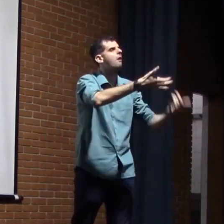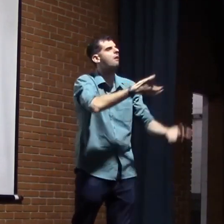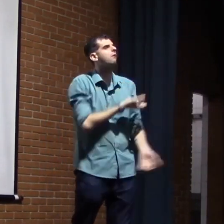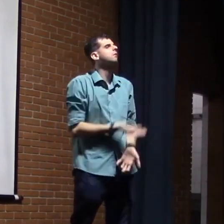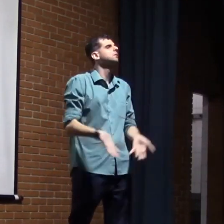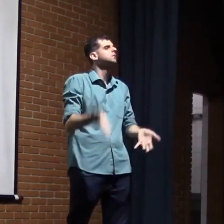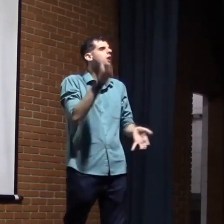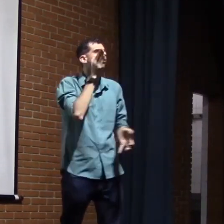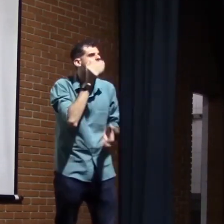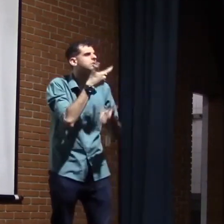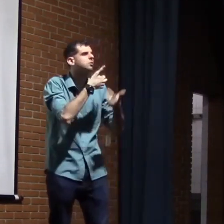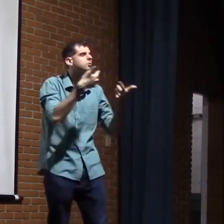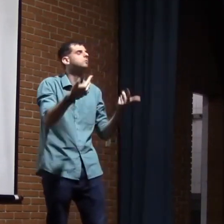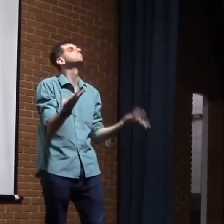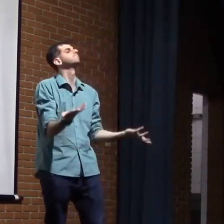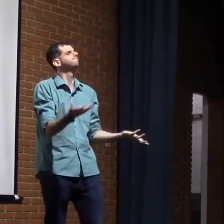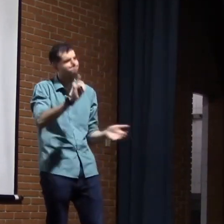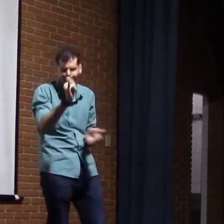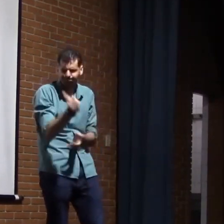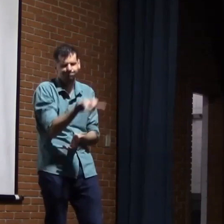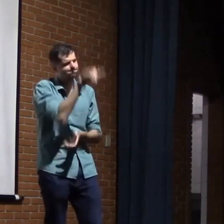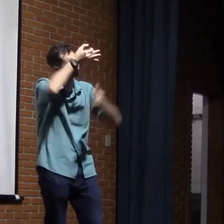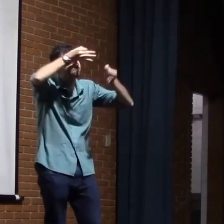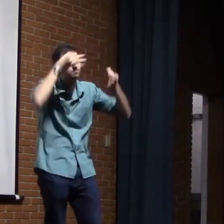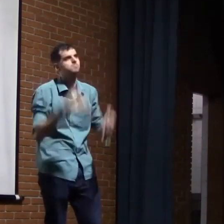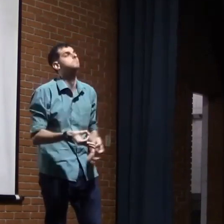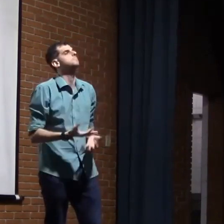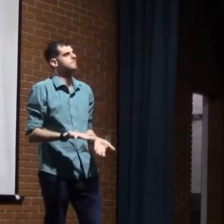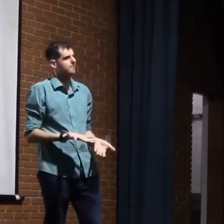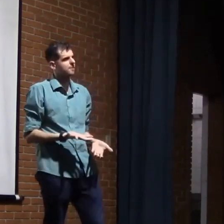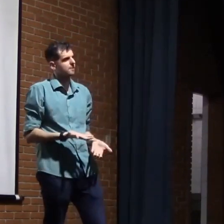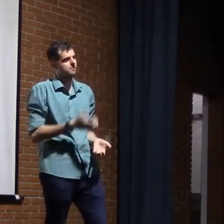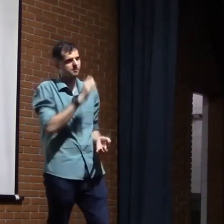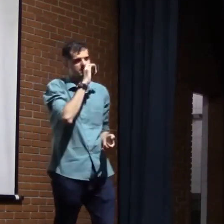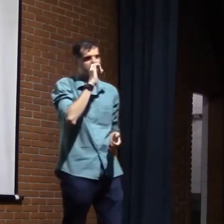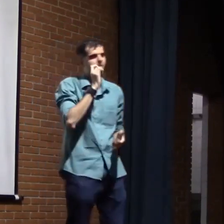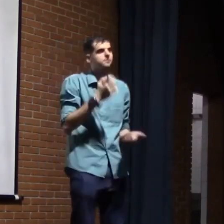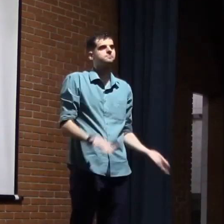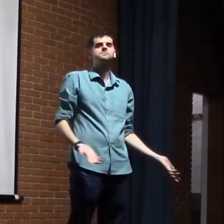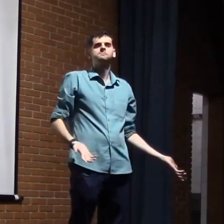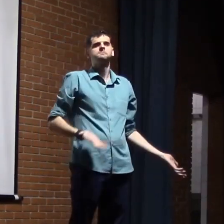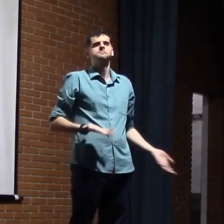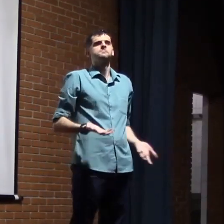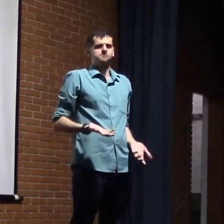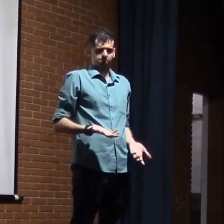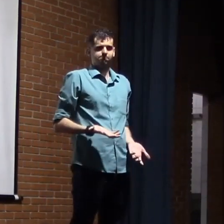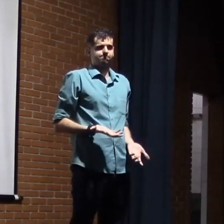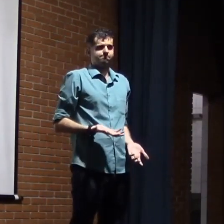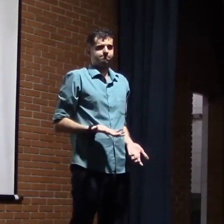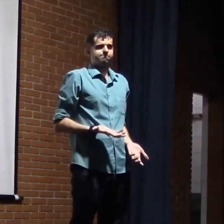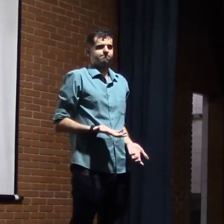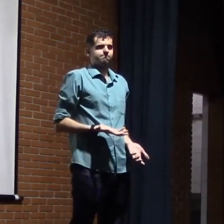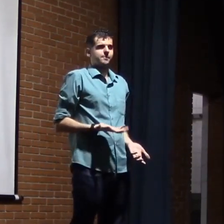conhecer ainda mais, se apropriar ainda mais, né? Conseguir ter essas curiosidades supridas, né, da comunidade